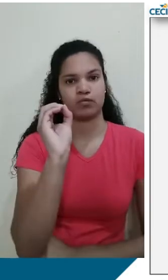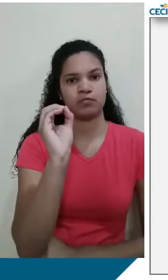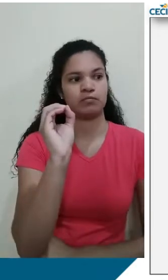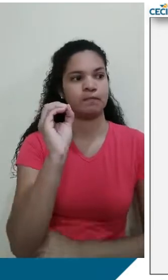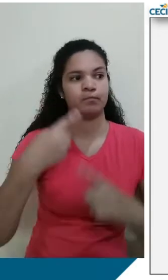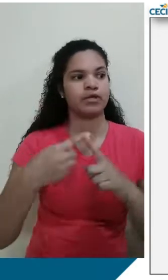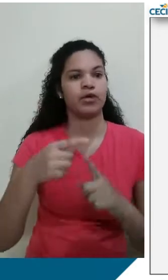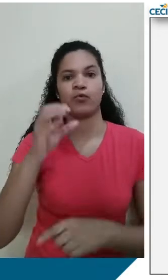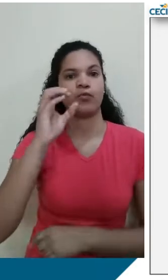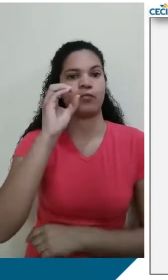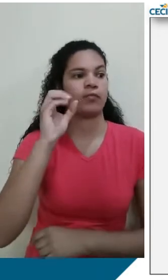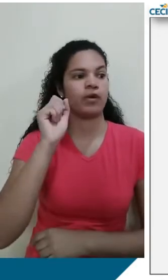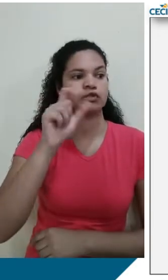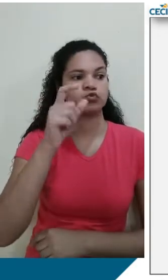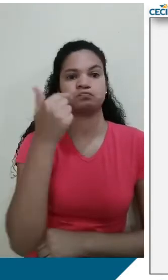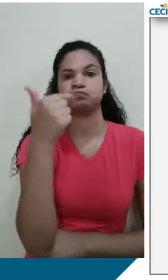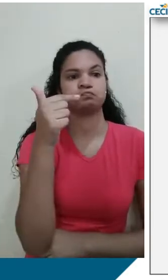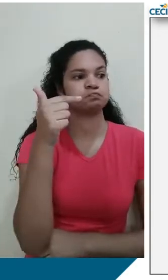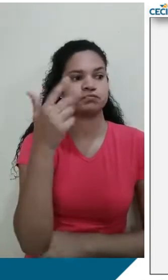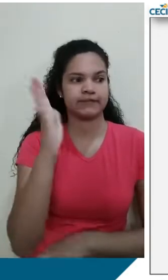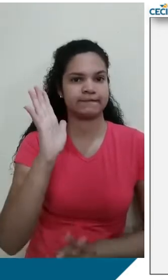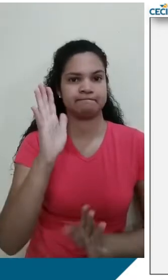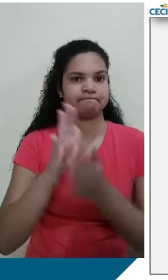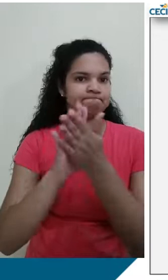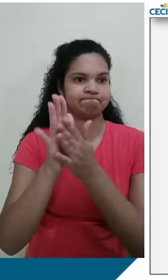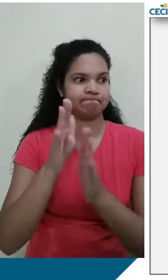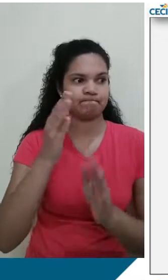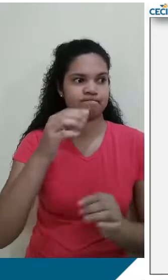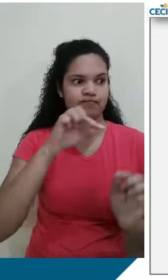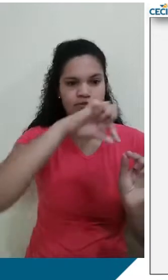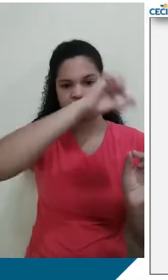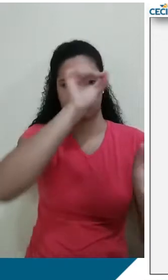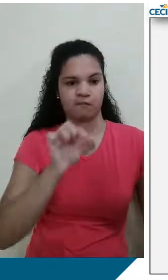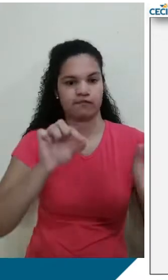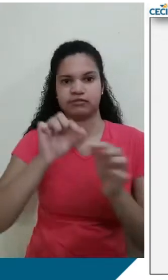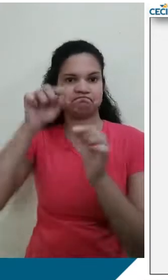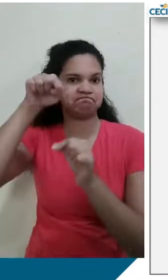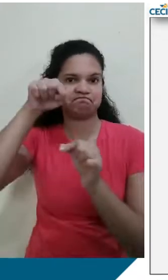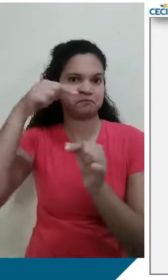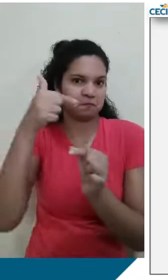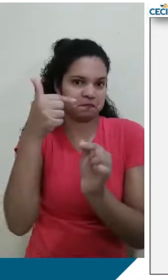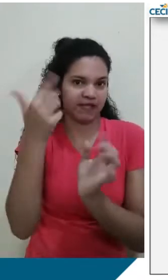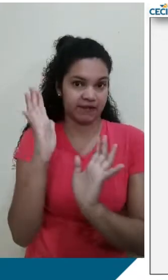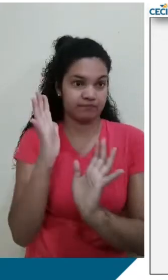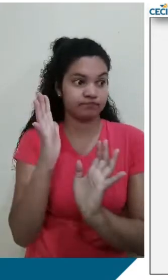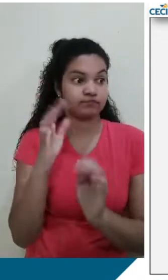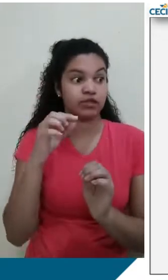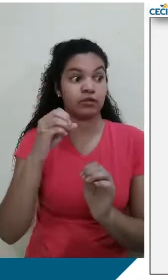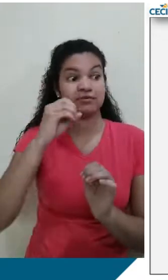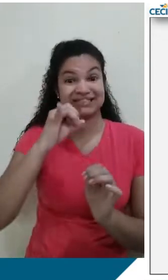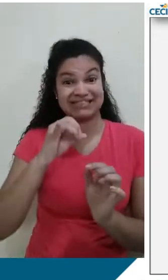que o pigmento azul possui pico entre 400 e 450 nanômetros. À medida que esses valores